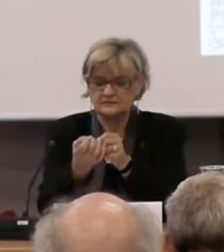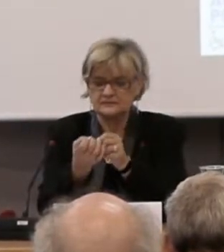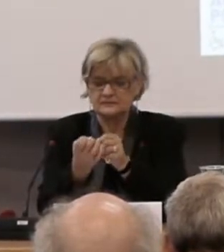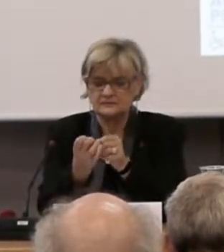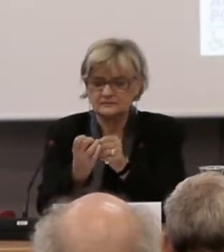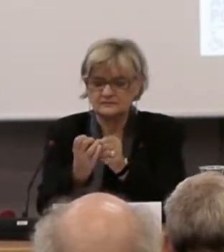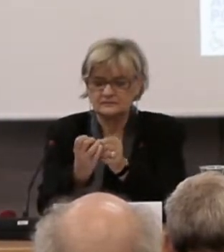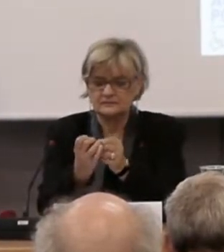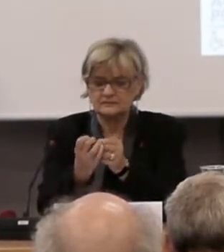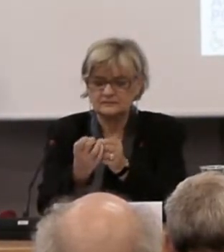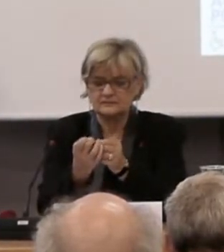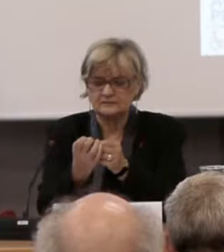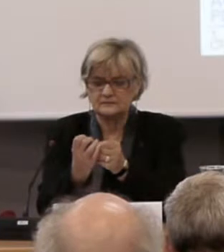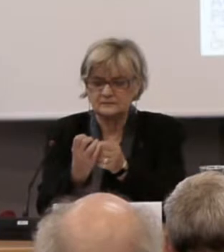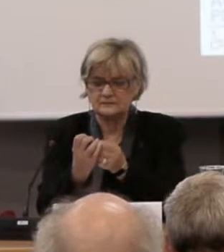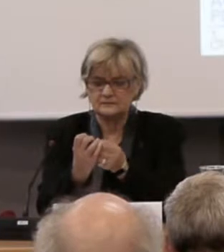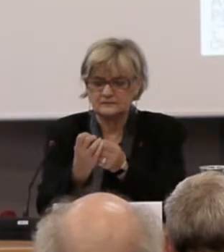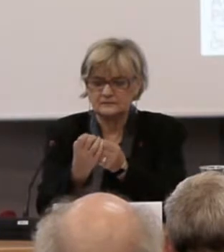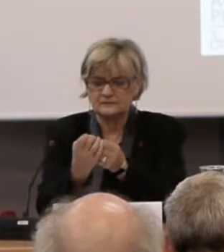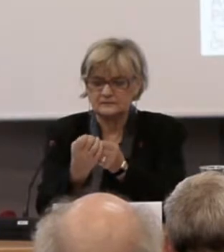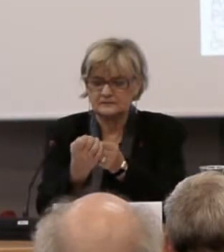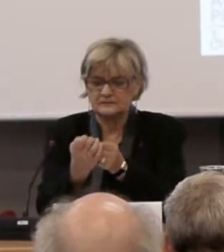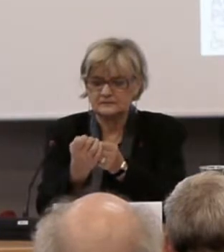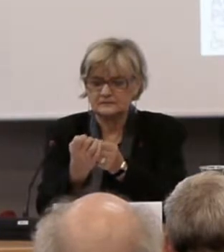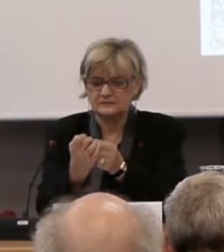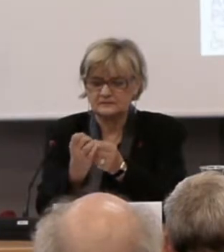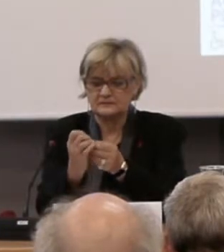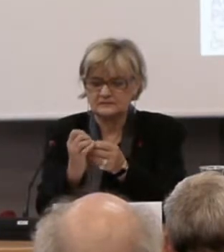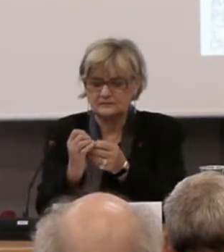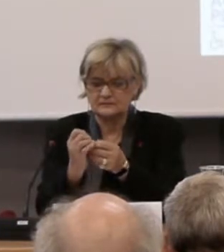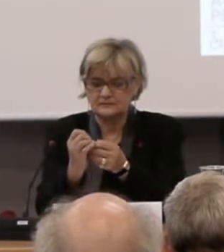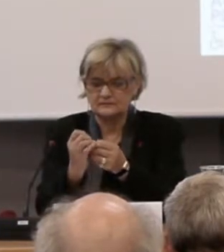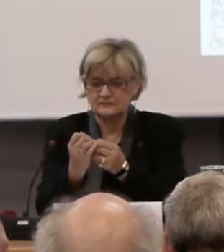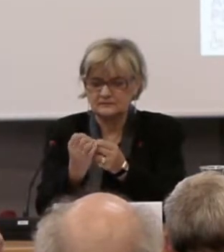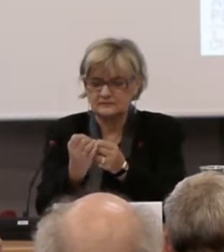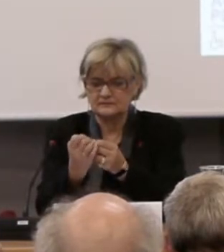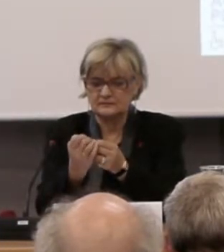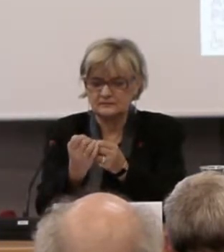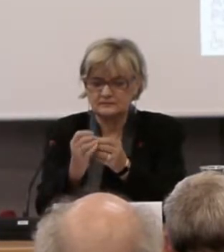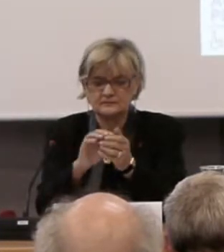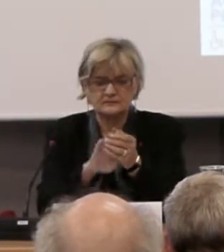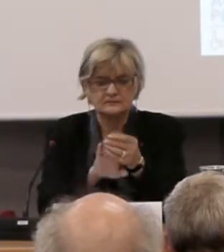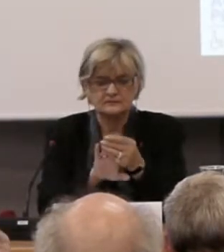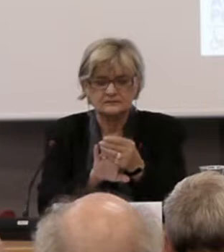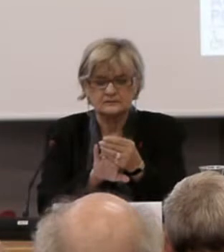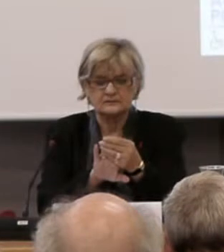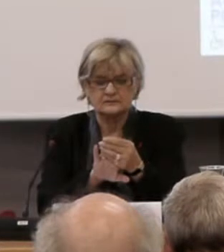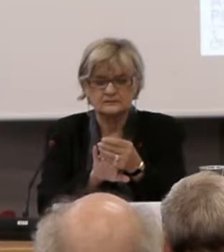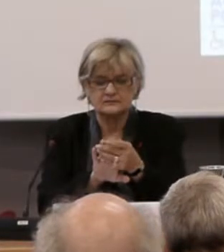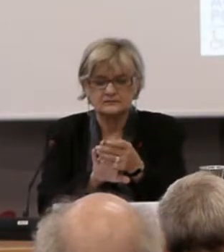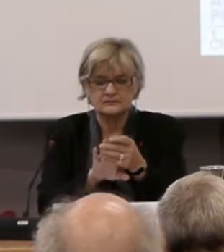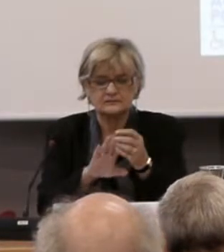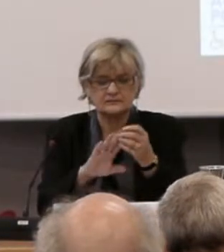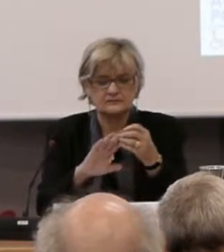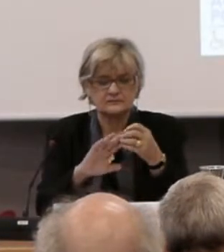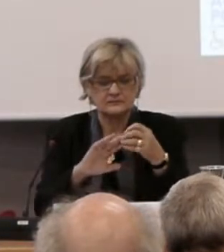contre, c'est vrai qu'il faut inciter, aujourd'hui déjà les personnes qui ont fait des actions sur un ou deux types de